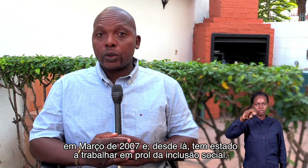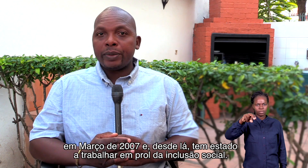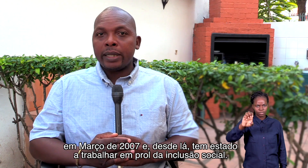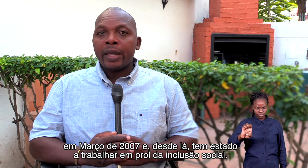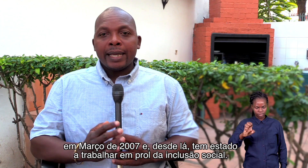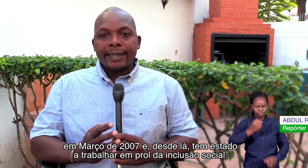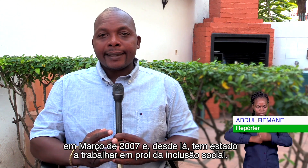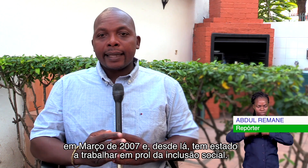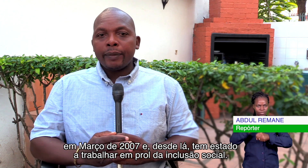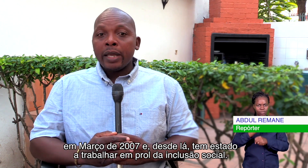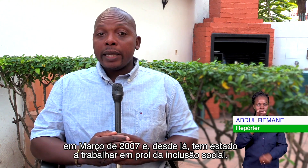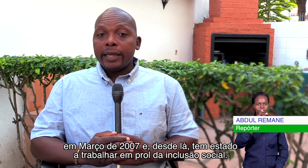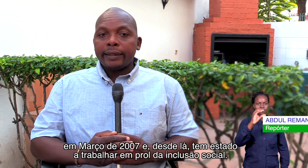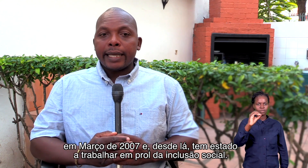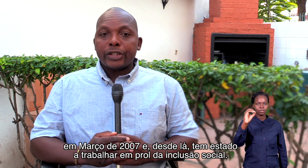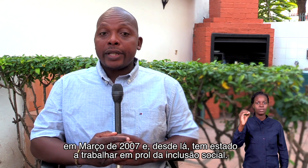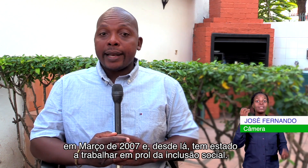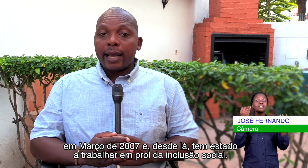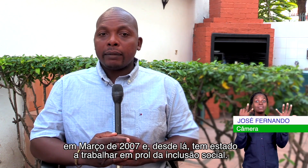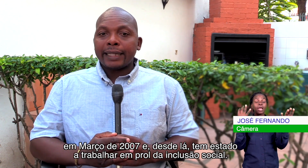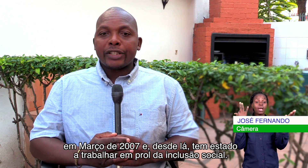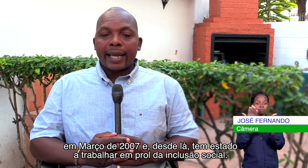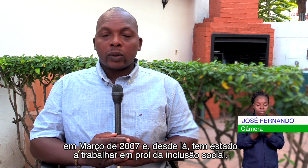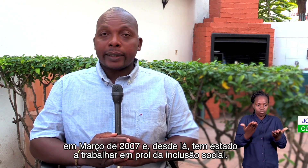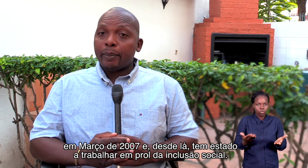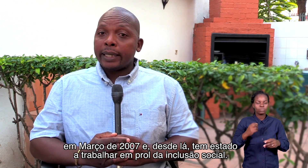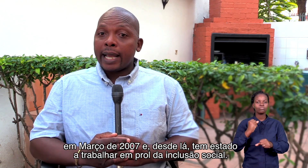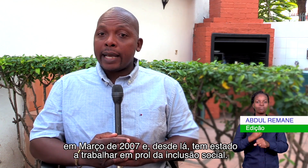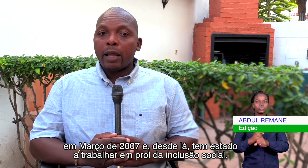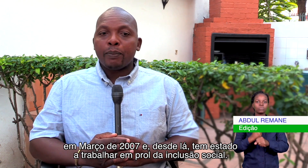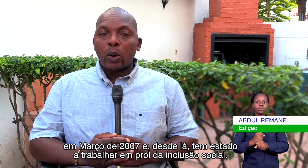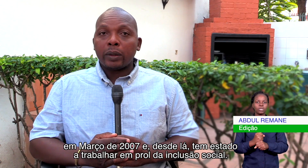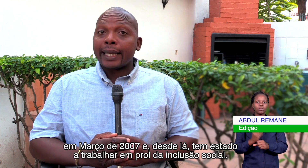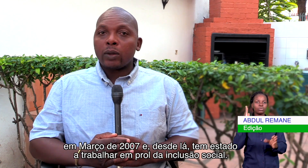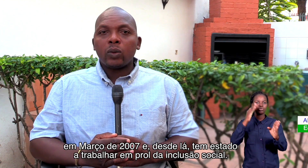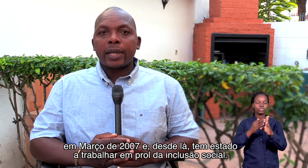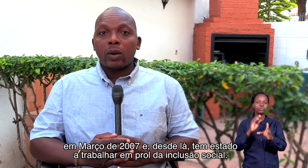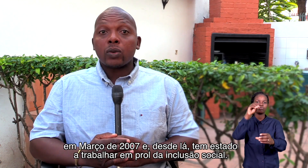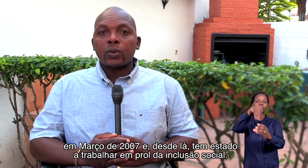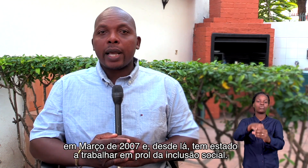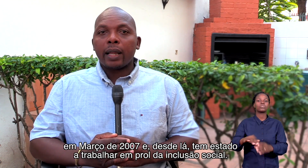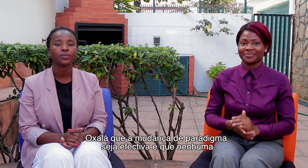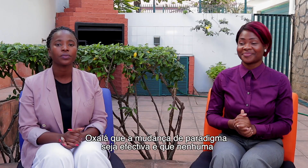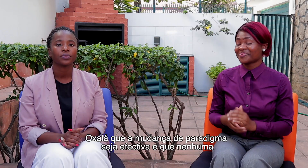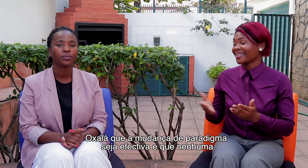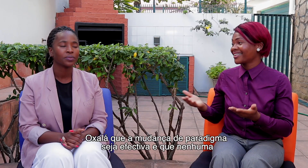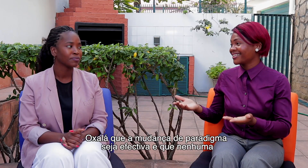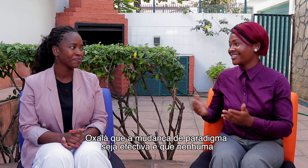de 2007 e desde lá tem estado a trabalhar em prol da inclusão